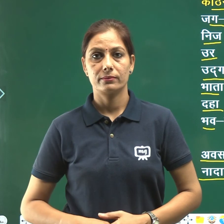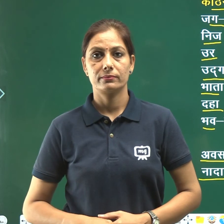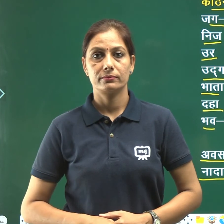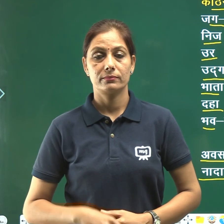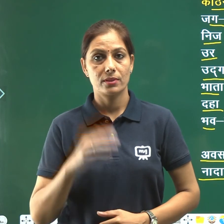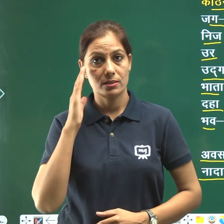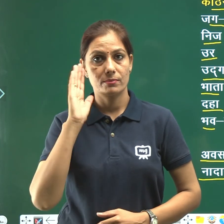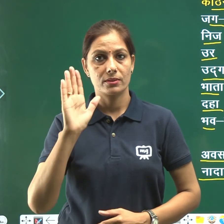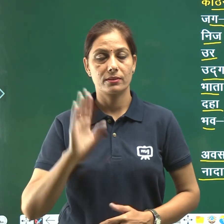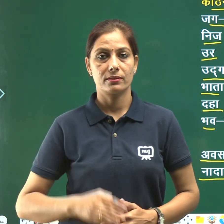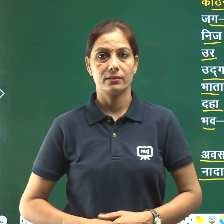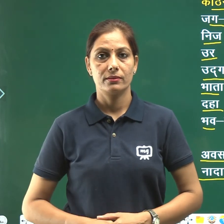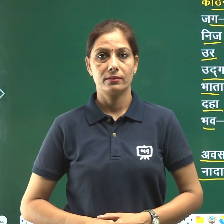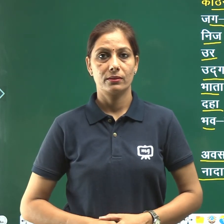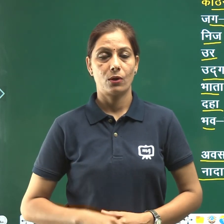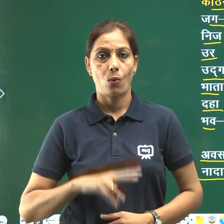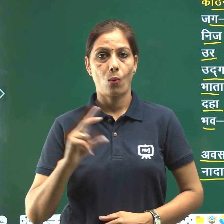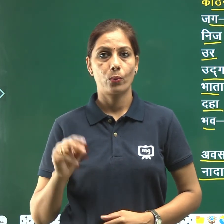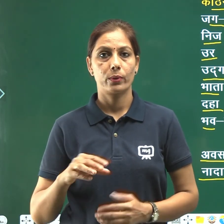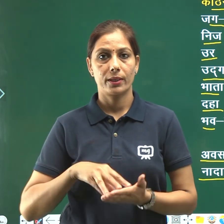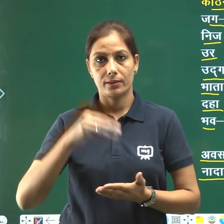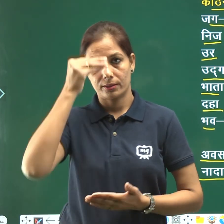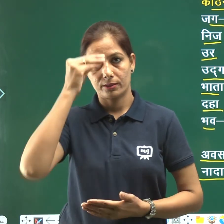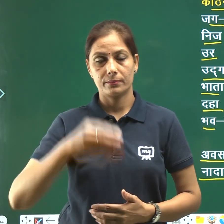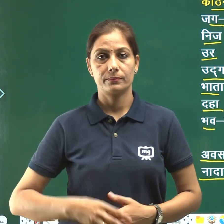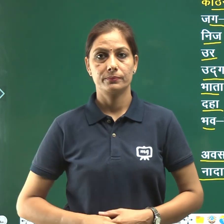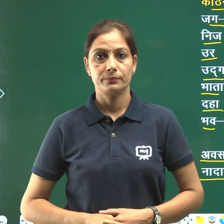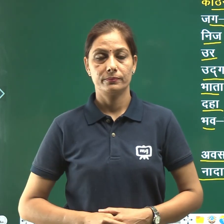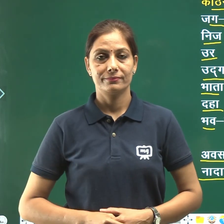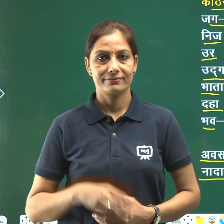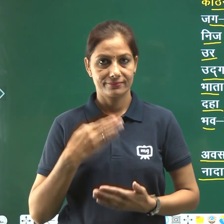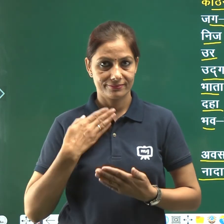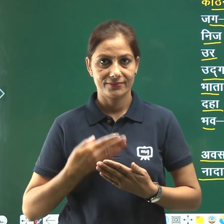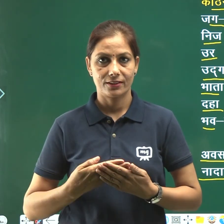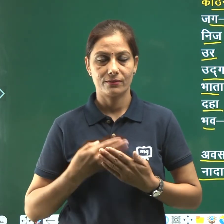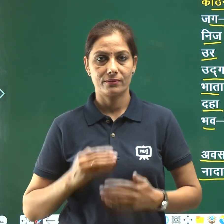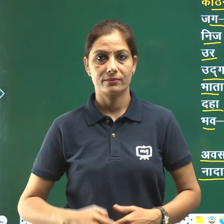समझें और याद करें। धन्यवाद।